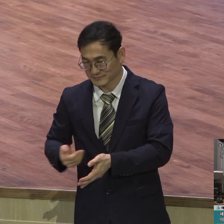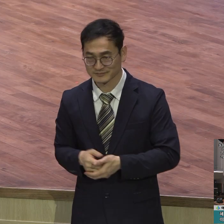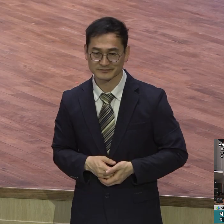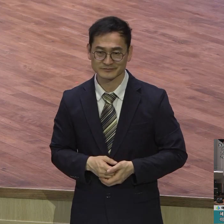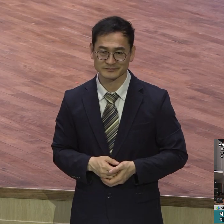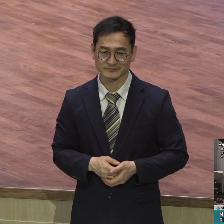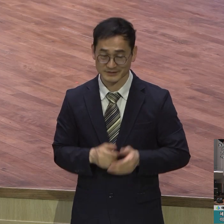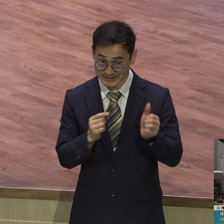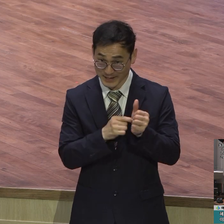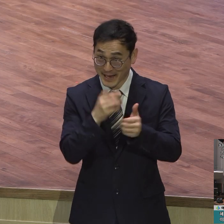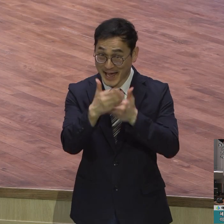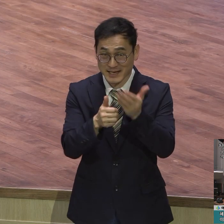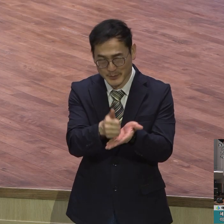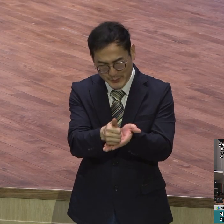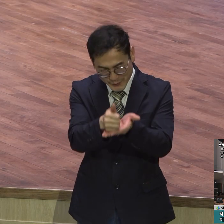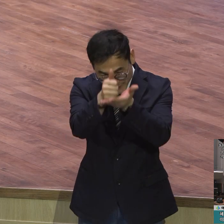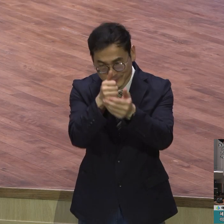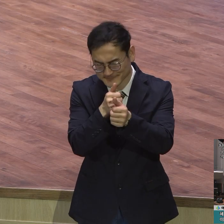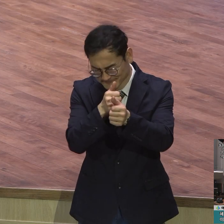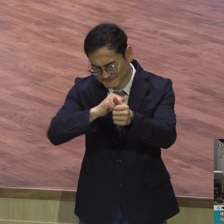요하를 온전히 쫓았습니다